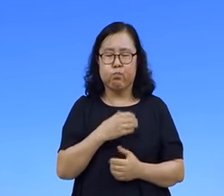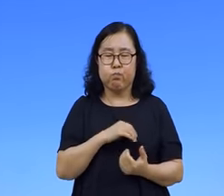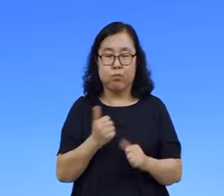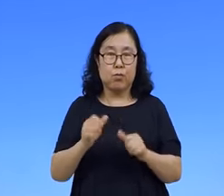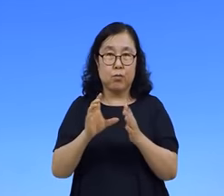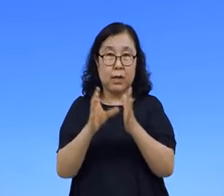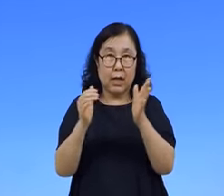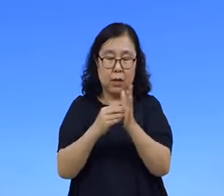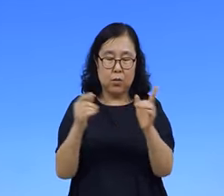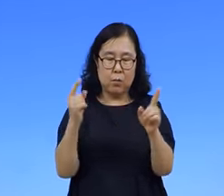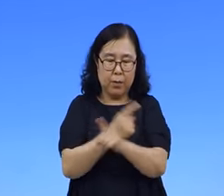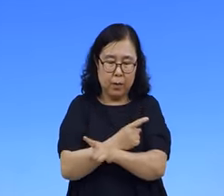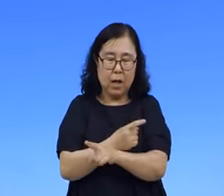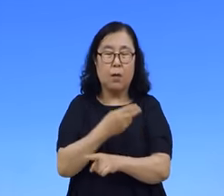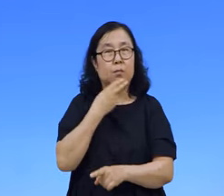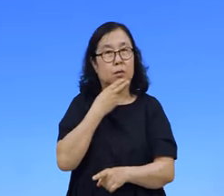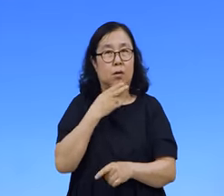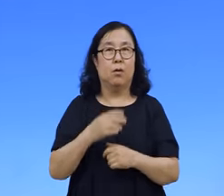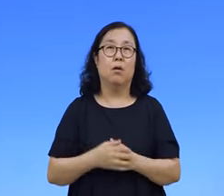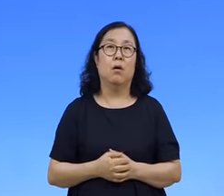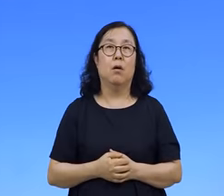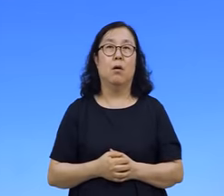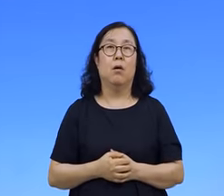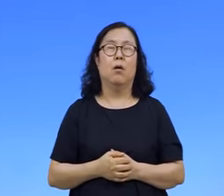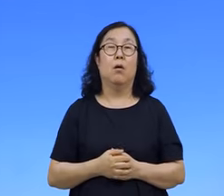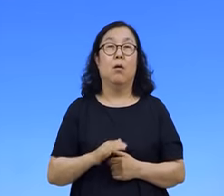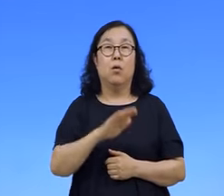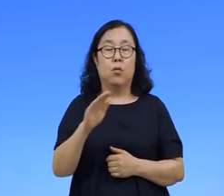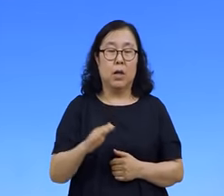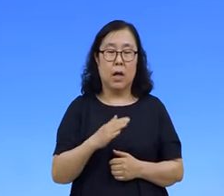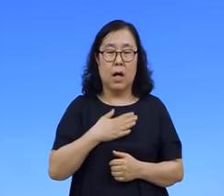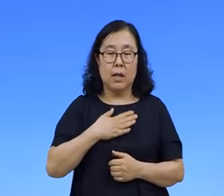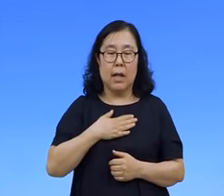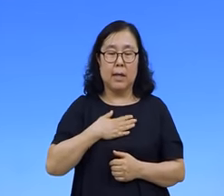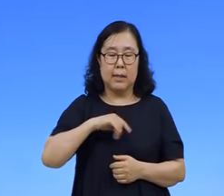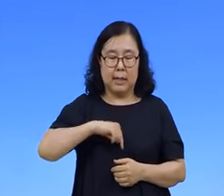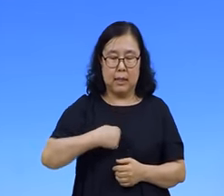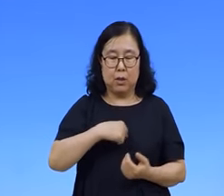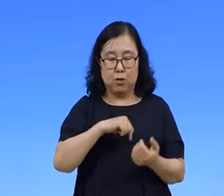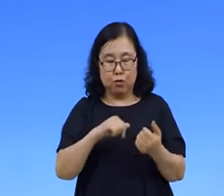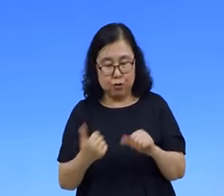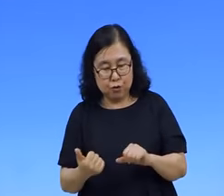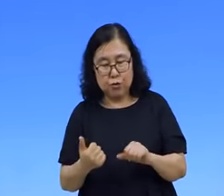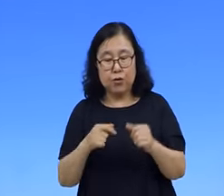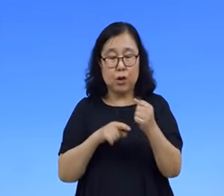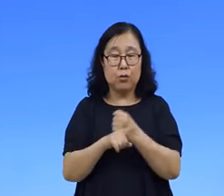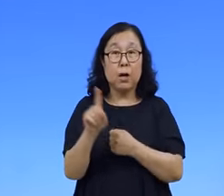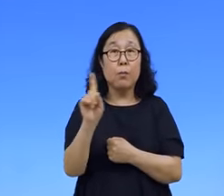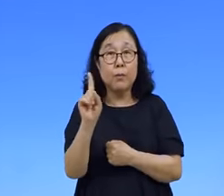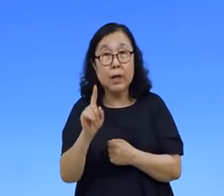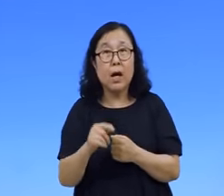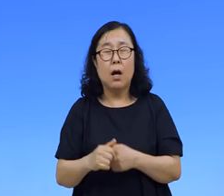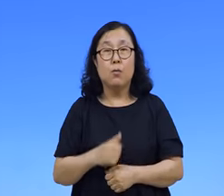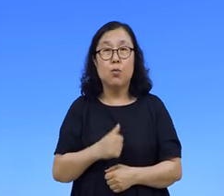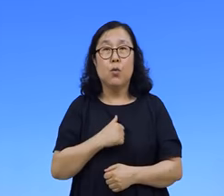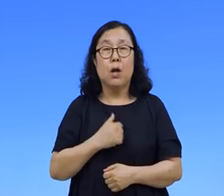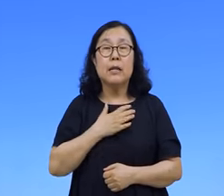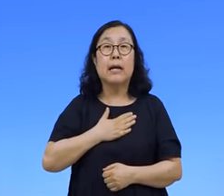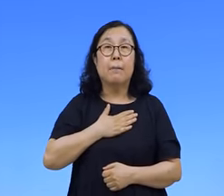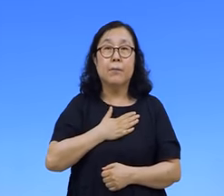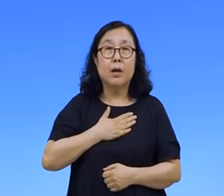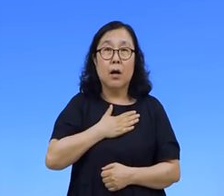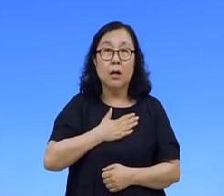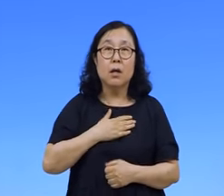죽을 때까지 그 변화가 없었던 거 아닙니까? 우리가 추구해야 되는 게 뭐예요? 분노라는